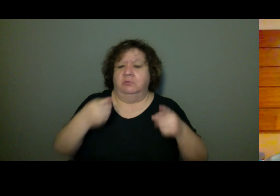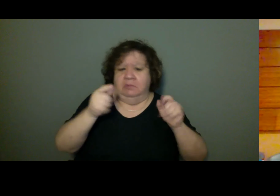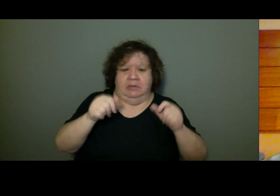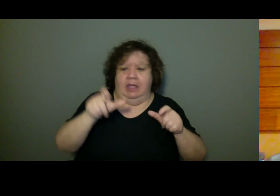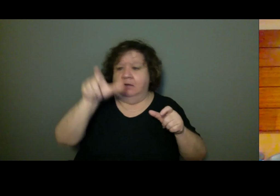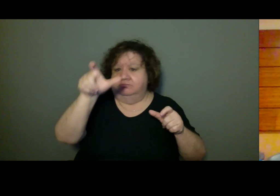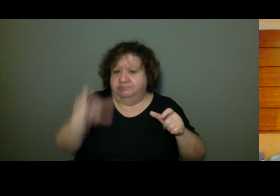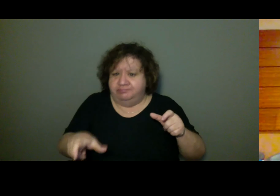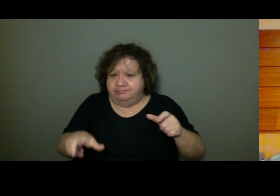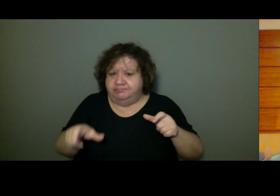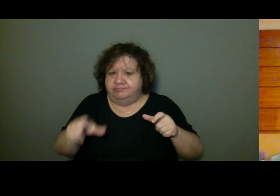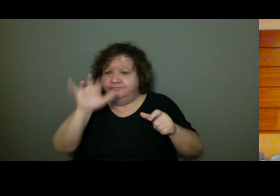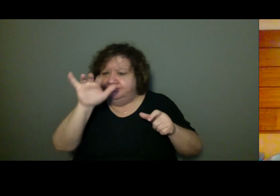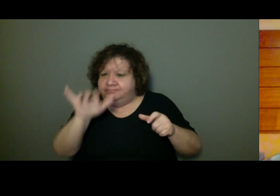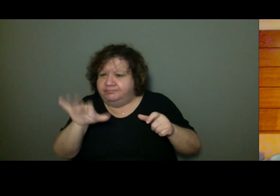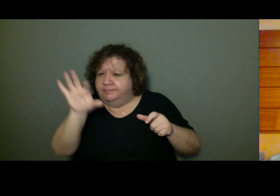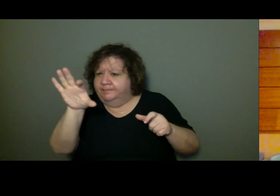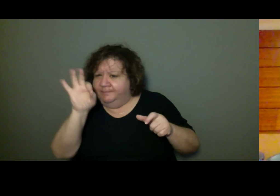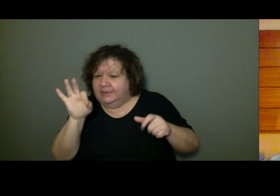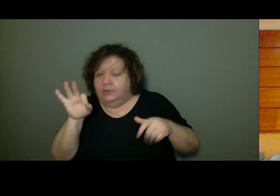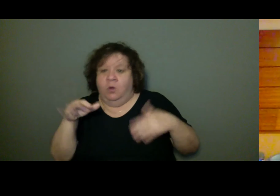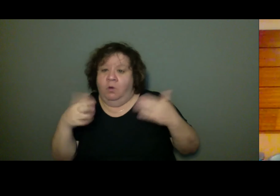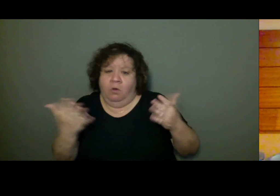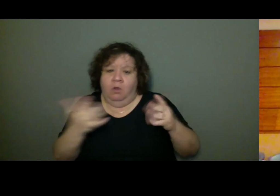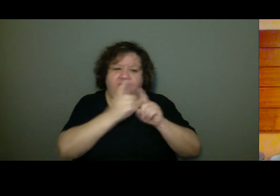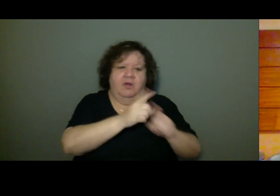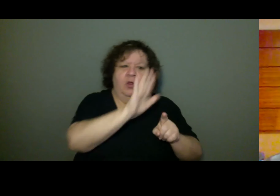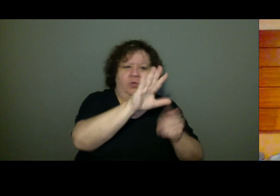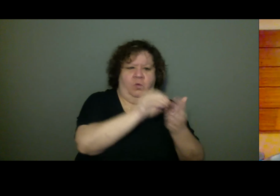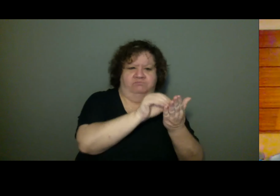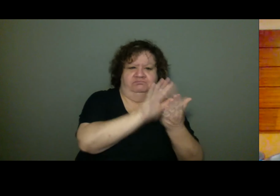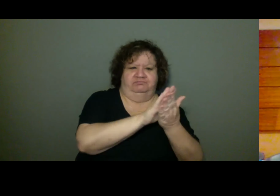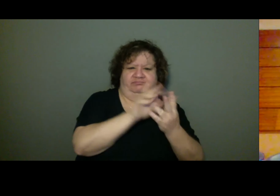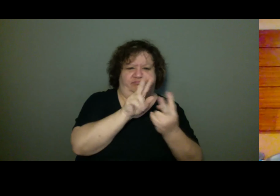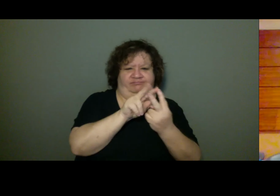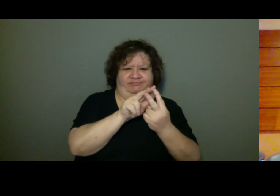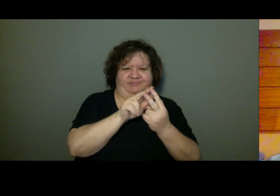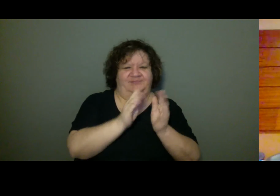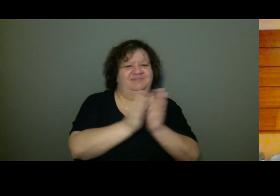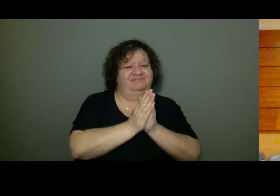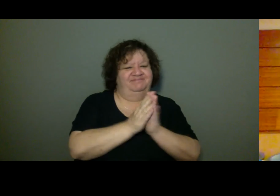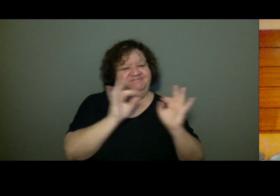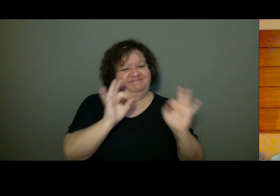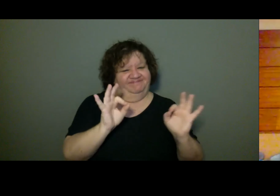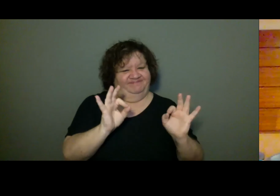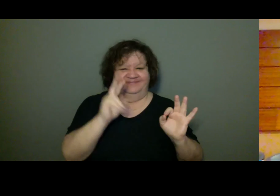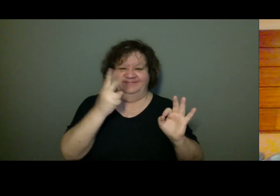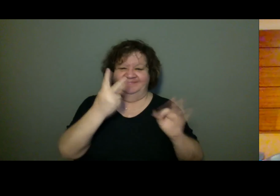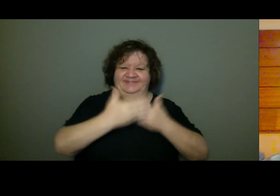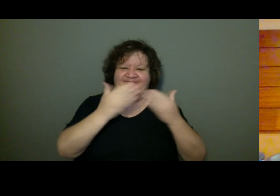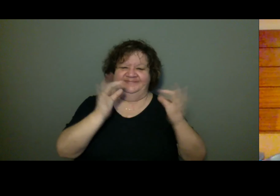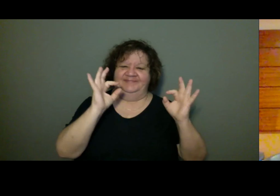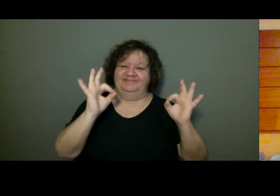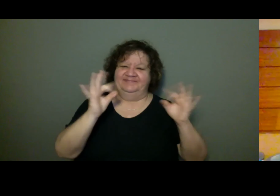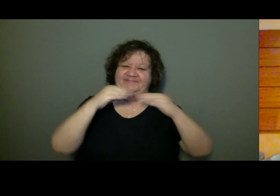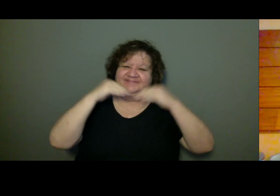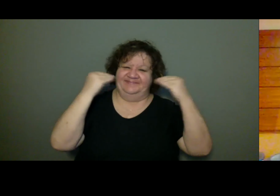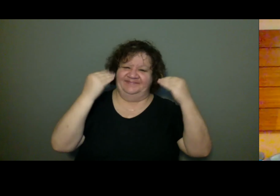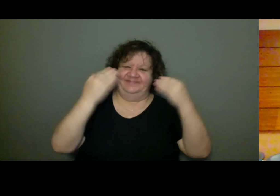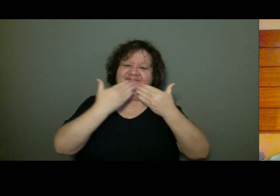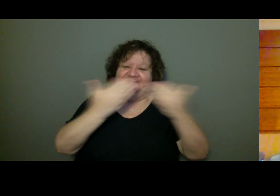interesa. O simplemente pinchando en los enlaces que están en el chat y así poder disfrutar de la sesión siguiente. Muchas gracias.